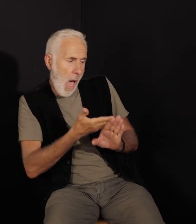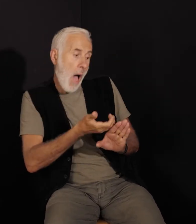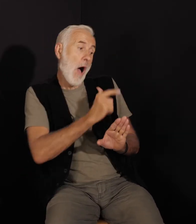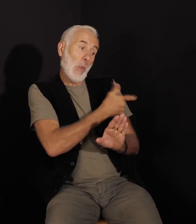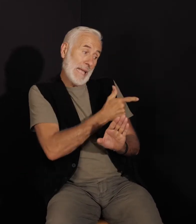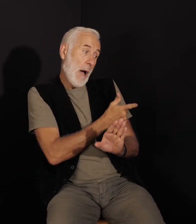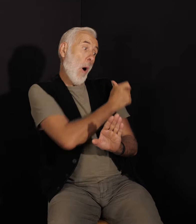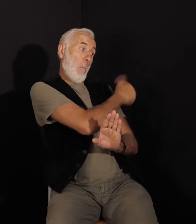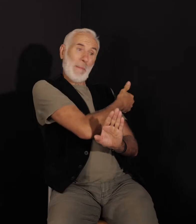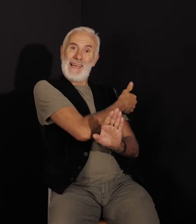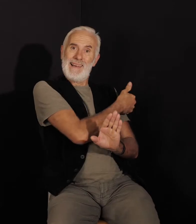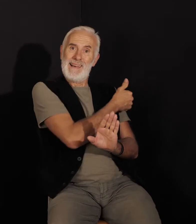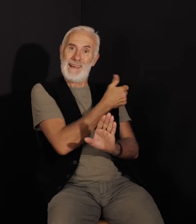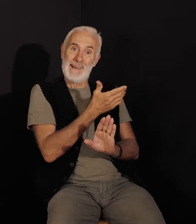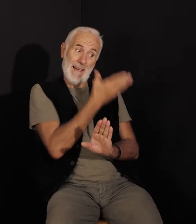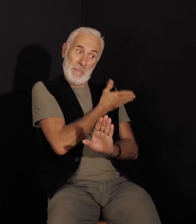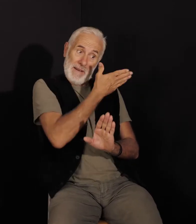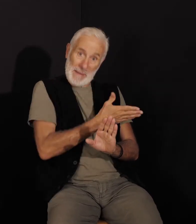qui retrace